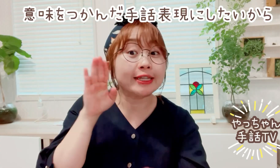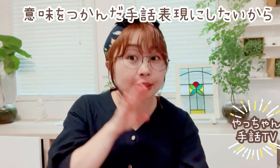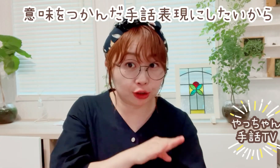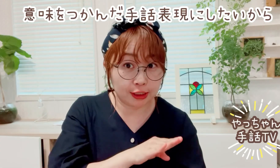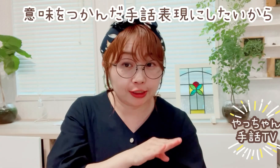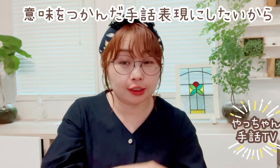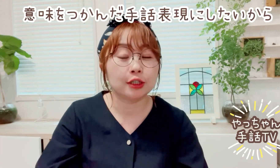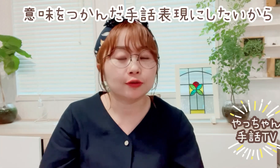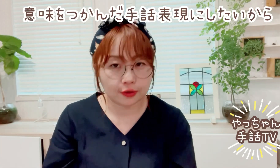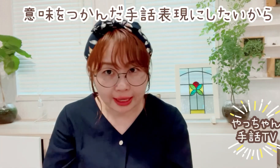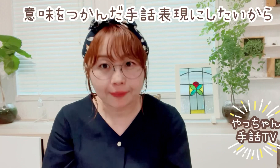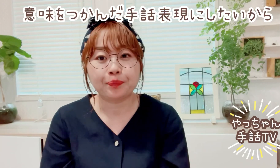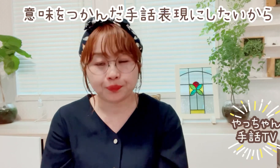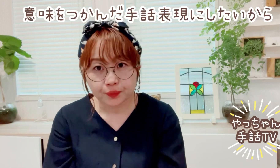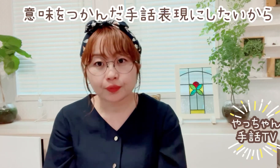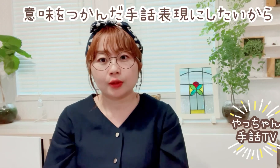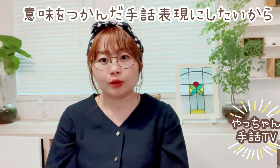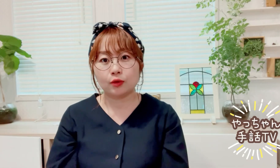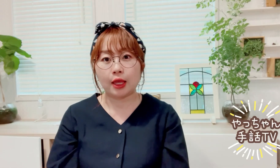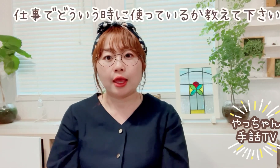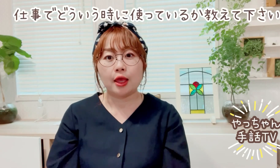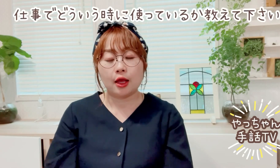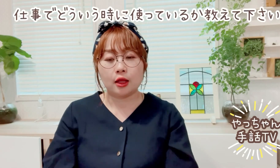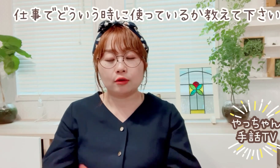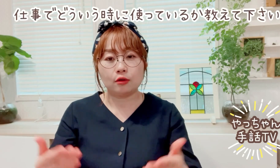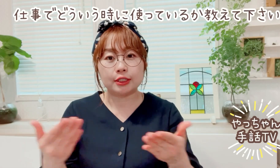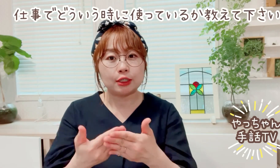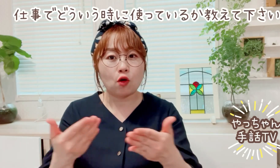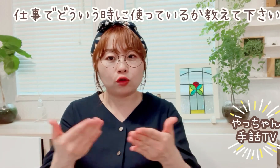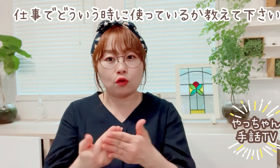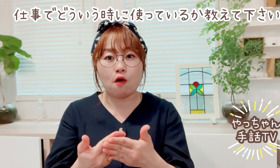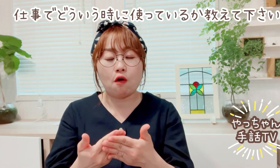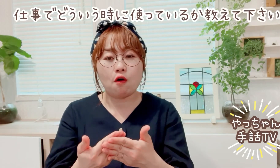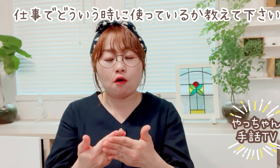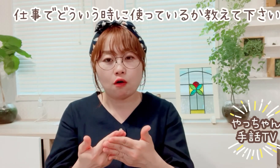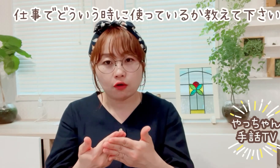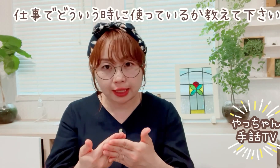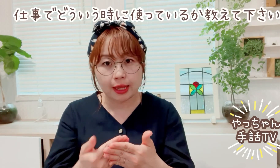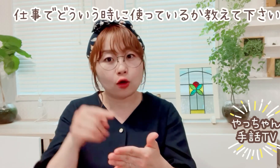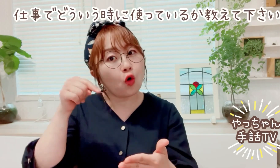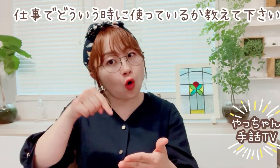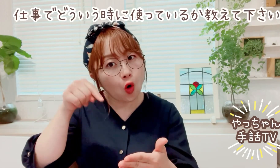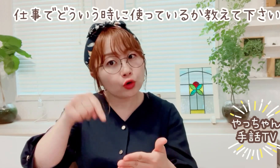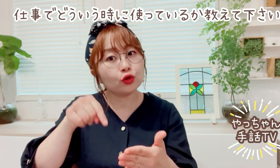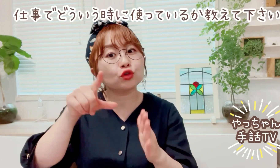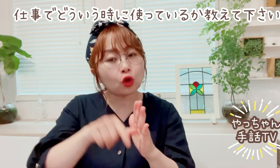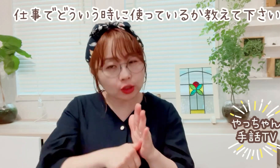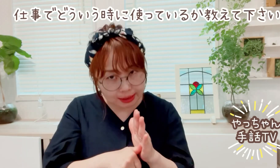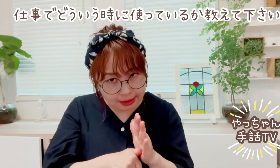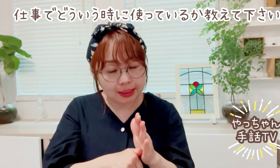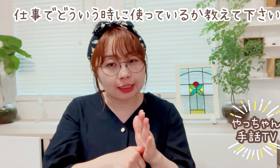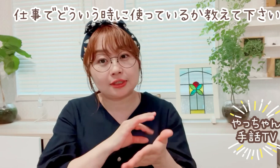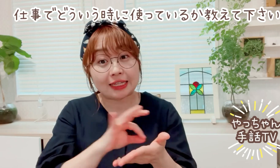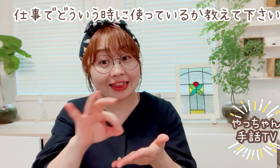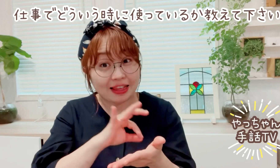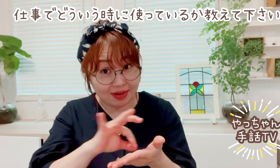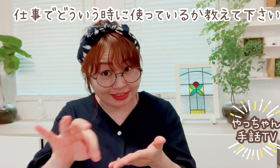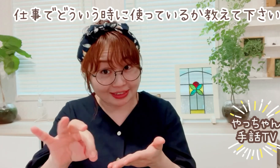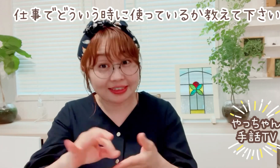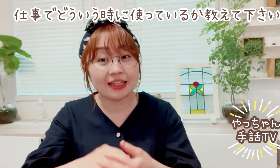じやすいので、なので、仕事でこういう時に使ってますっ